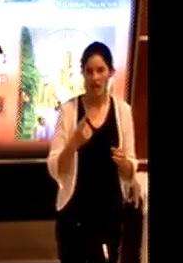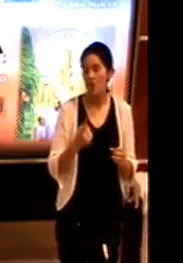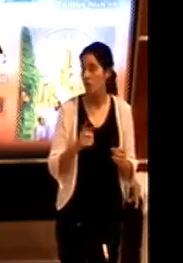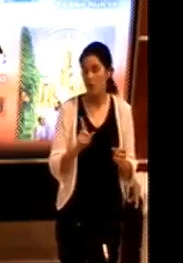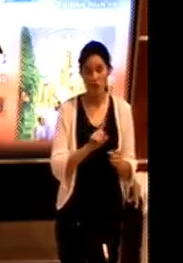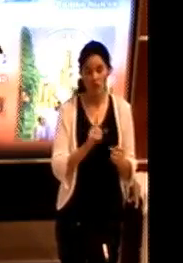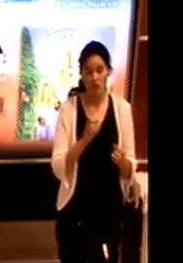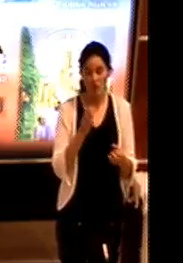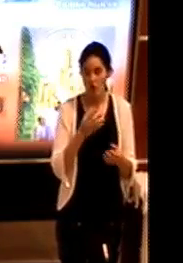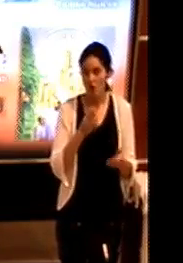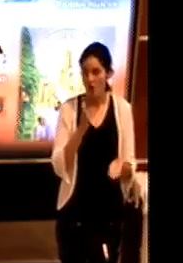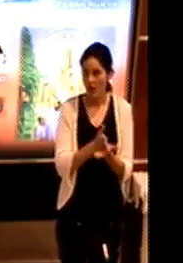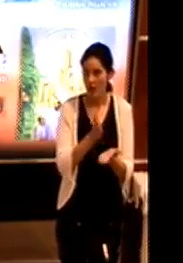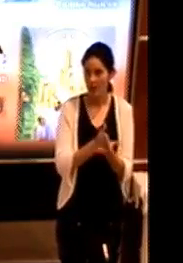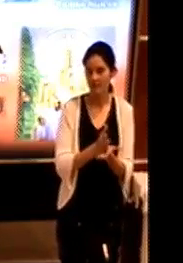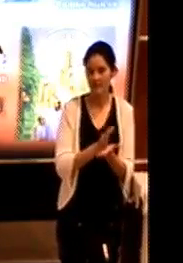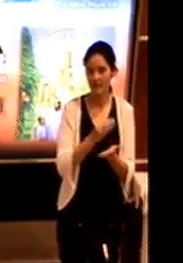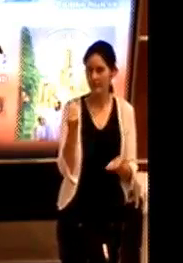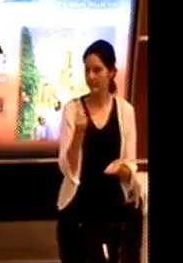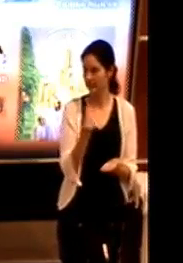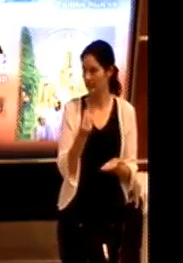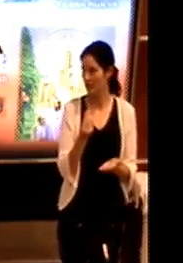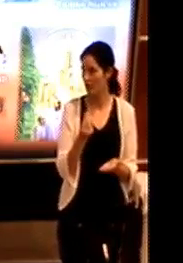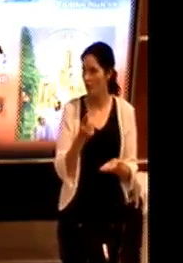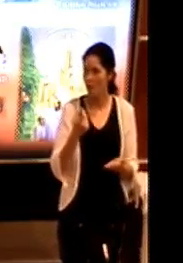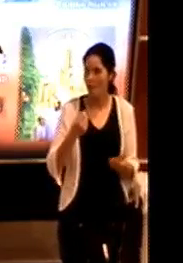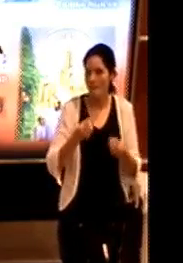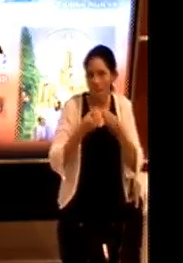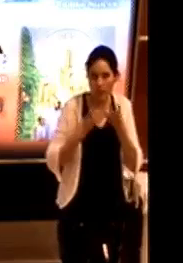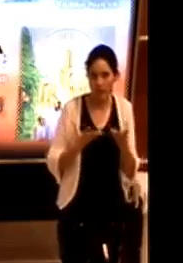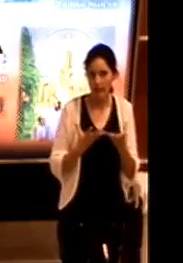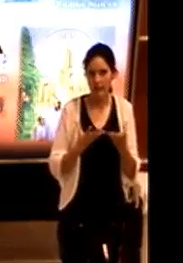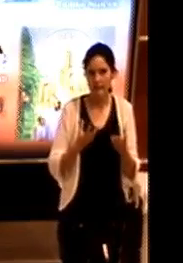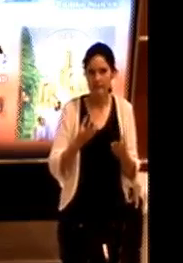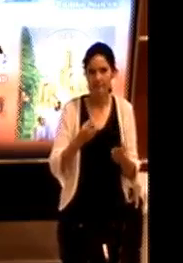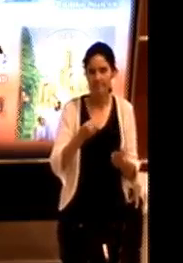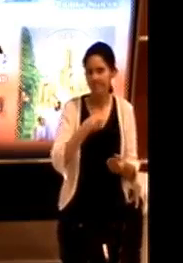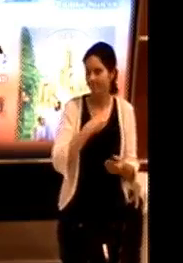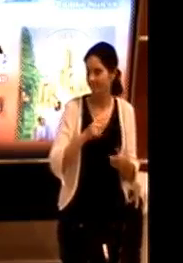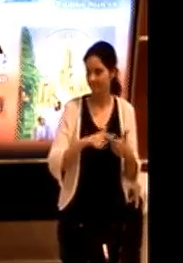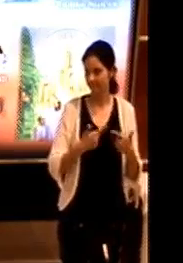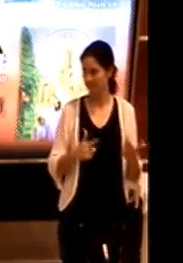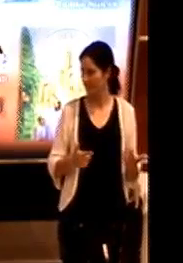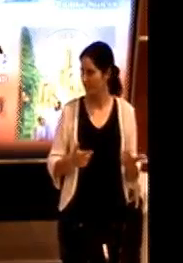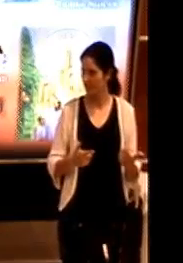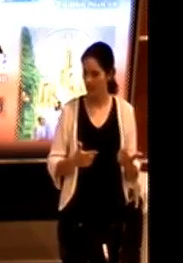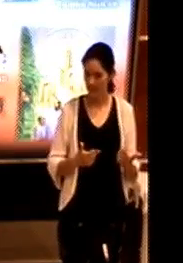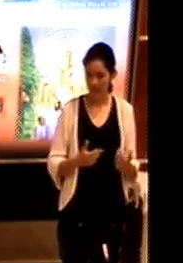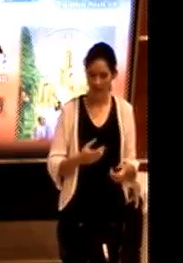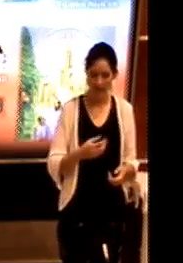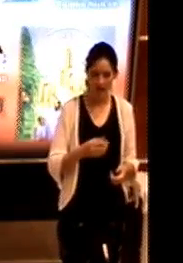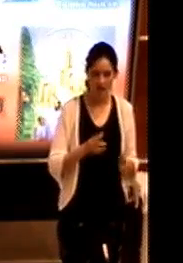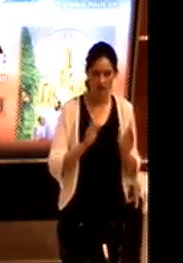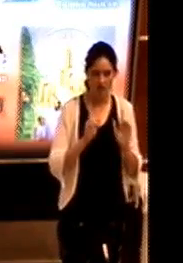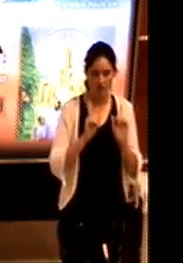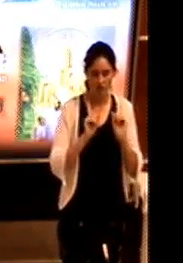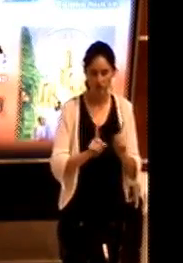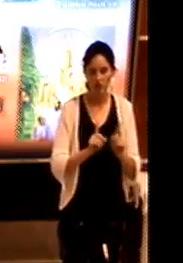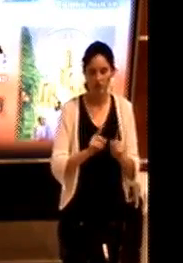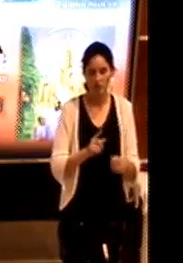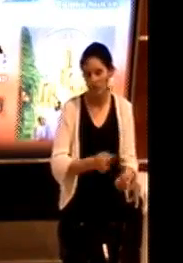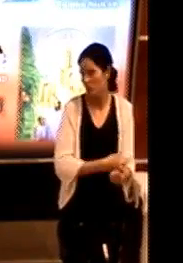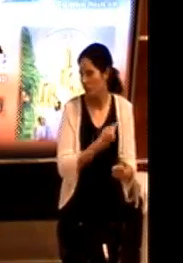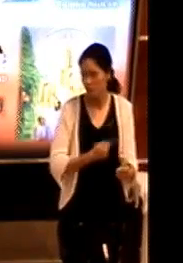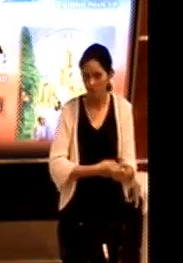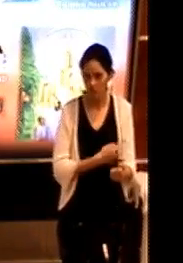dice. Porque no aceptaron la gracia de Dios. Y lo guardaron en forma ritual. No es